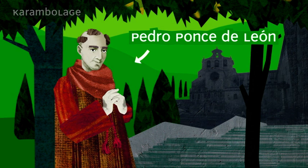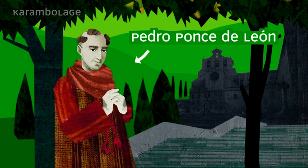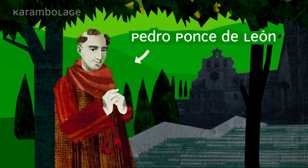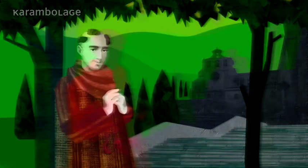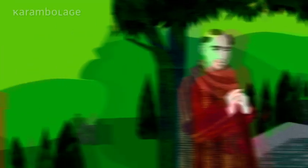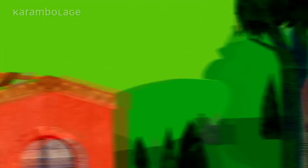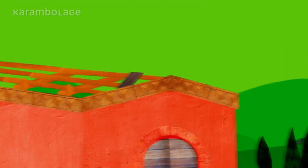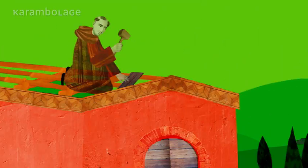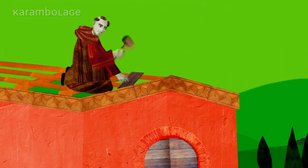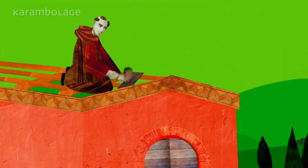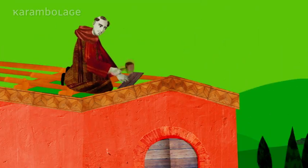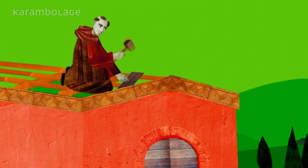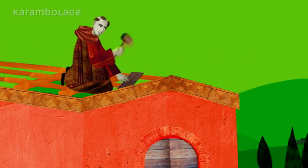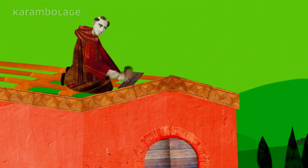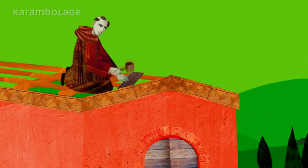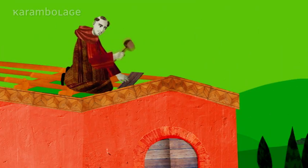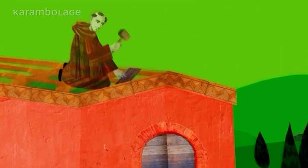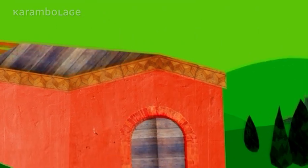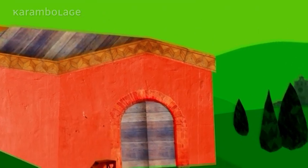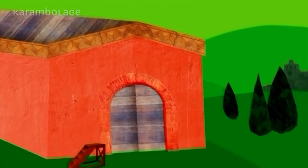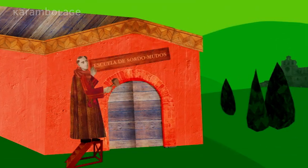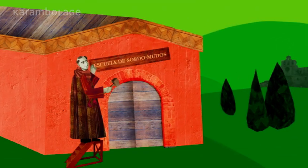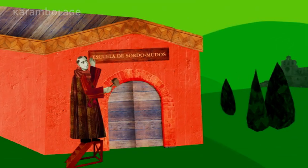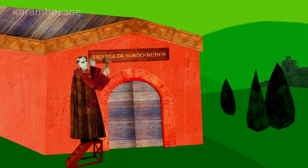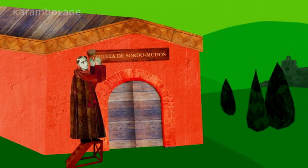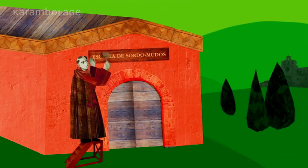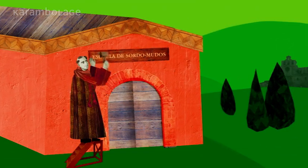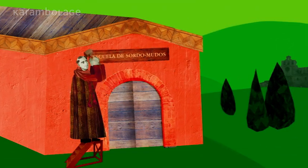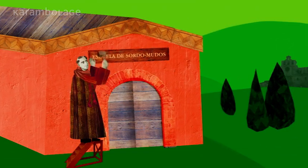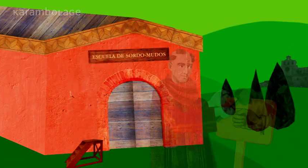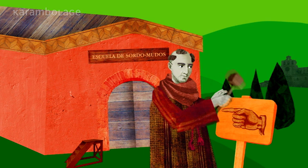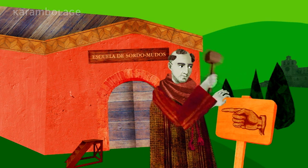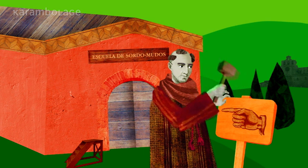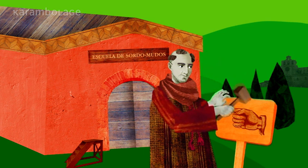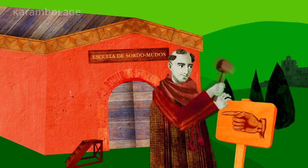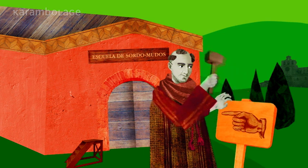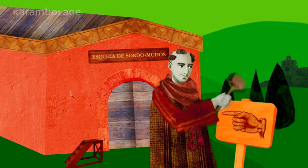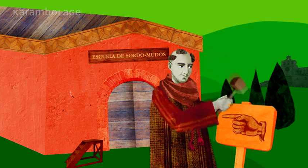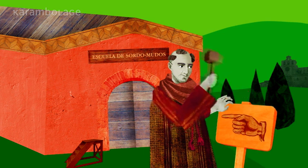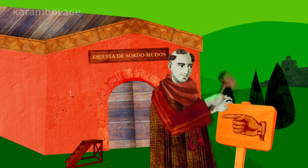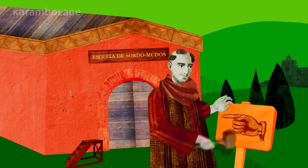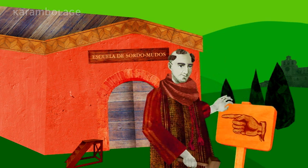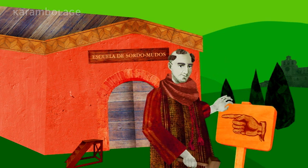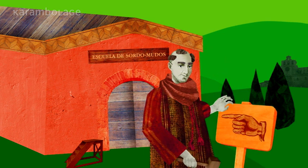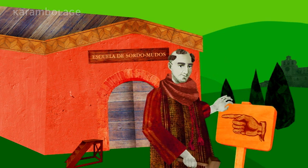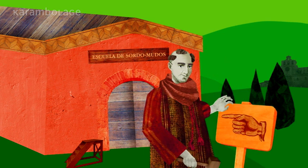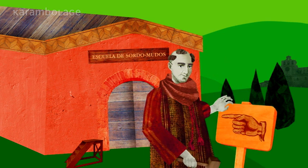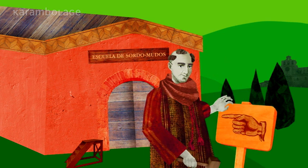Pedro Ponce de Leon der Schulbildung Gehörlose an, indem er eine Sonderschulklasse eröffnet. Ein Jahrhundert später